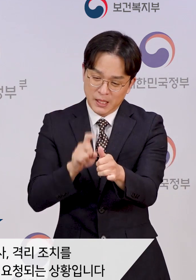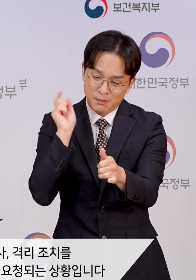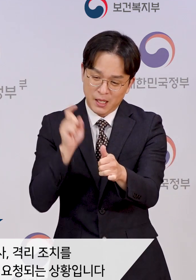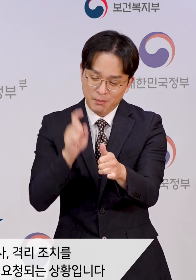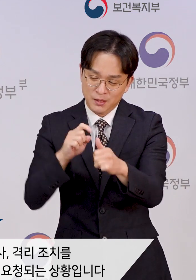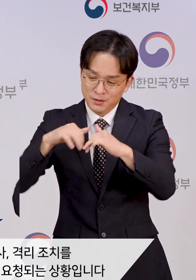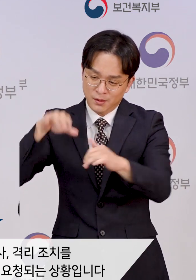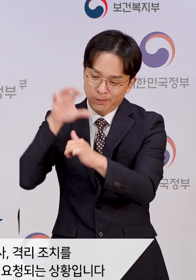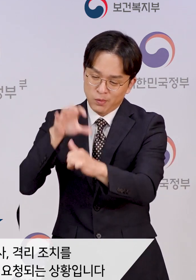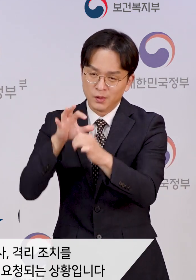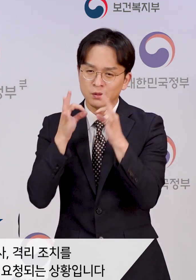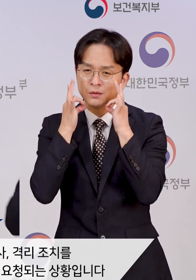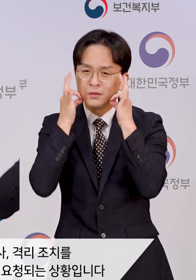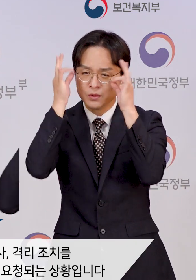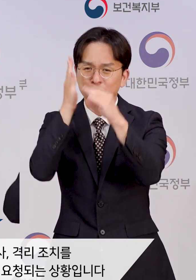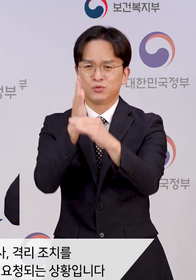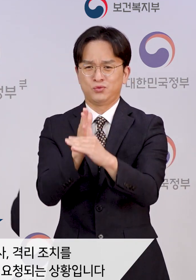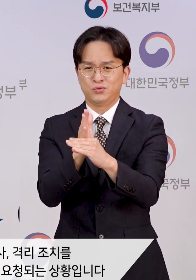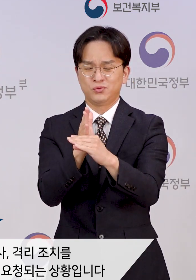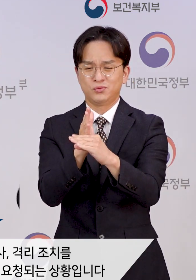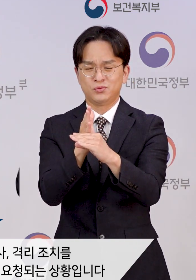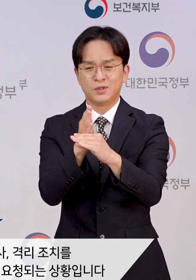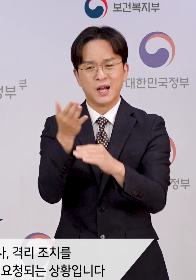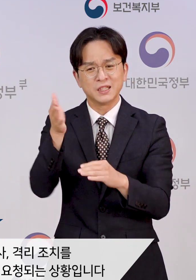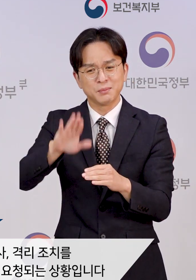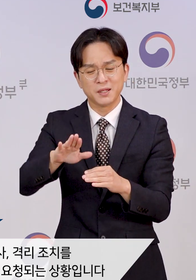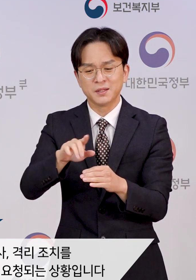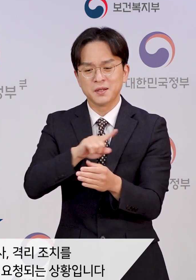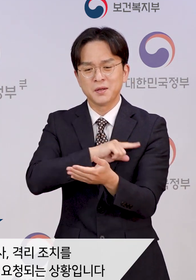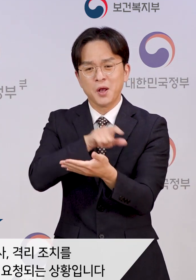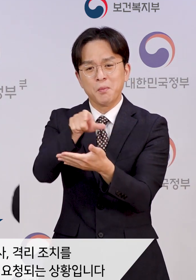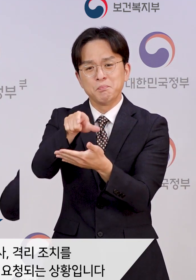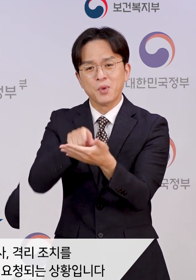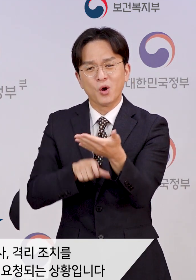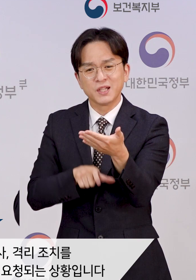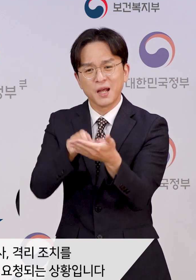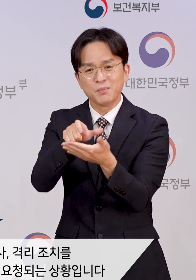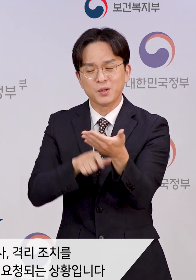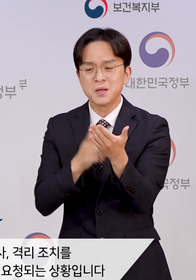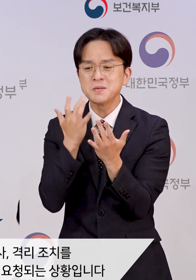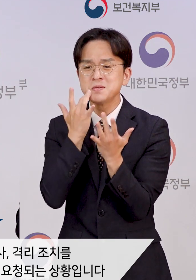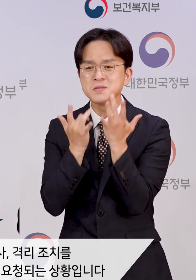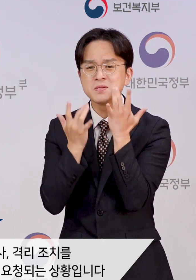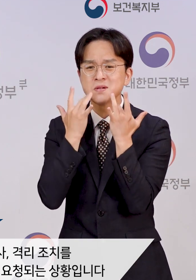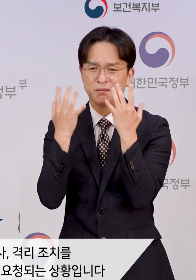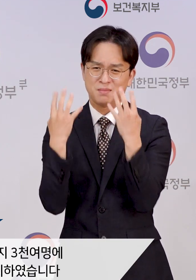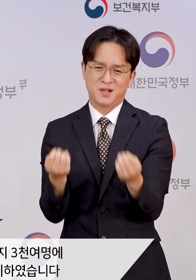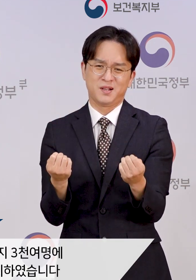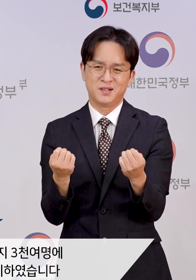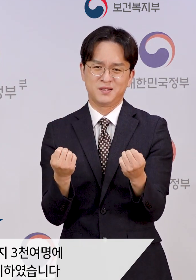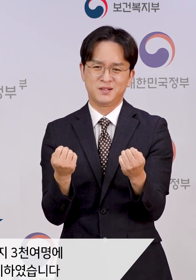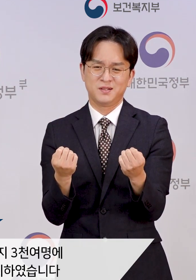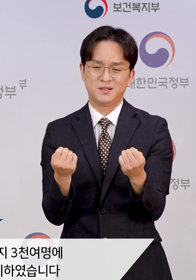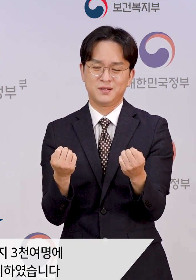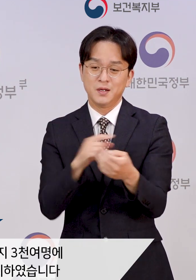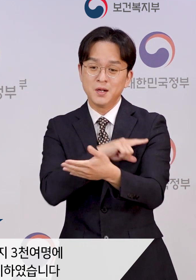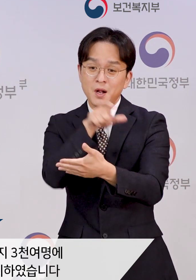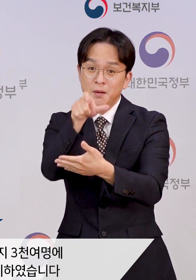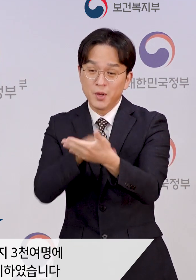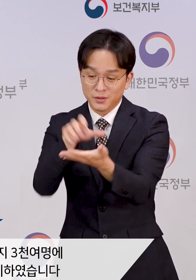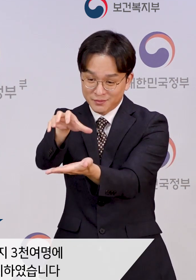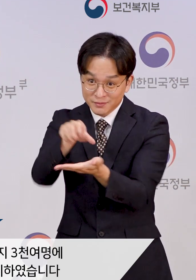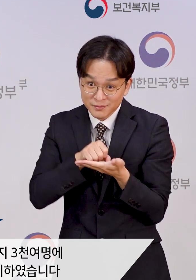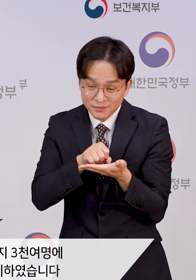시행하고 있으나 교회와 교인들의 보다 적극적인 협조가 요청되는 상황입니다. 현재 명단을